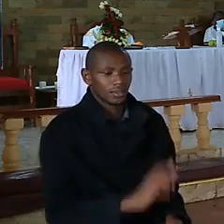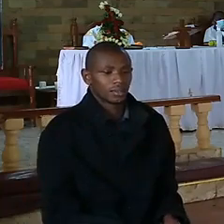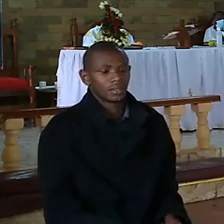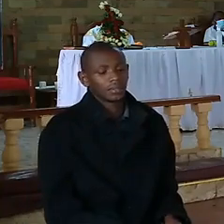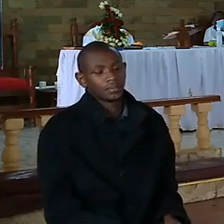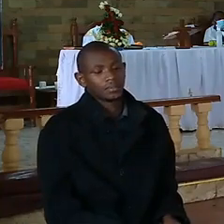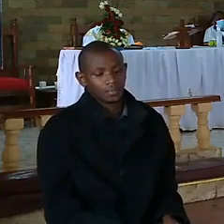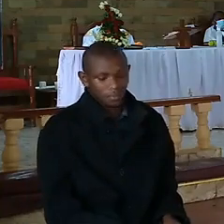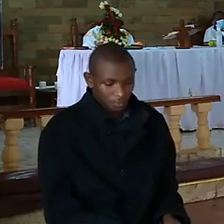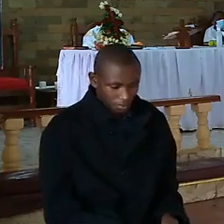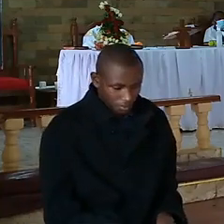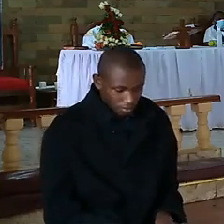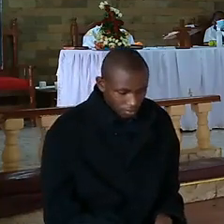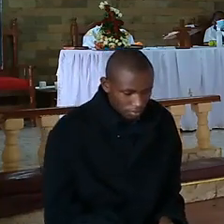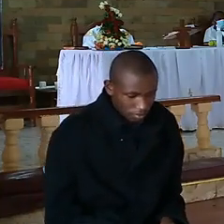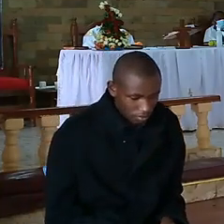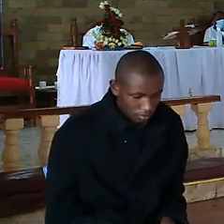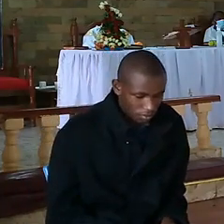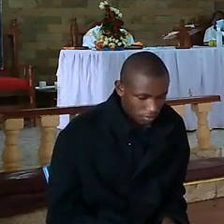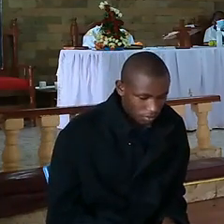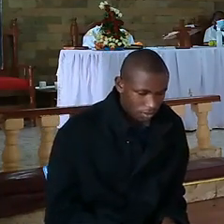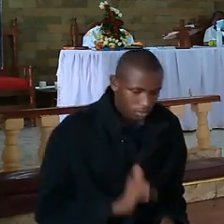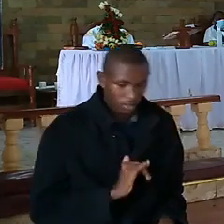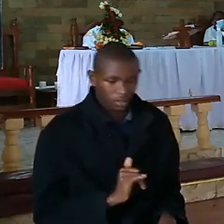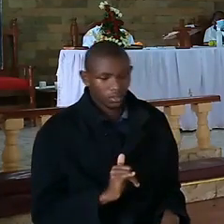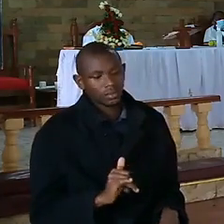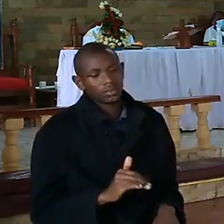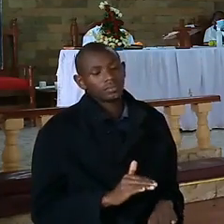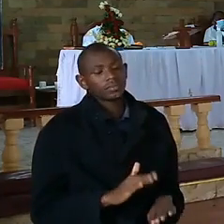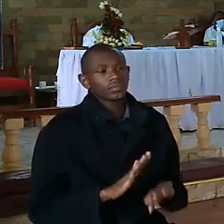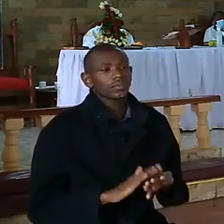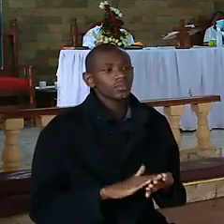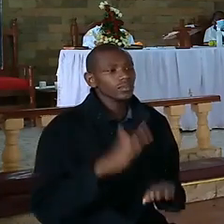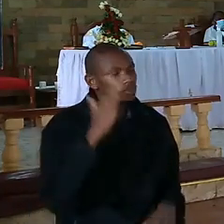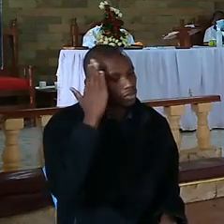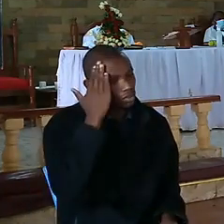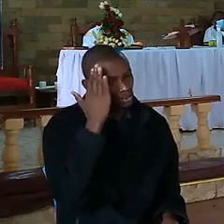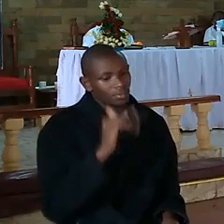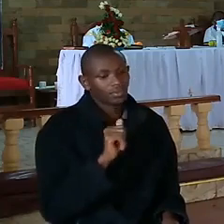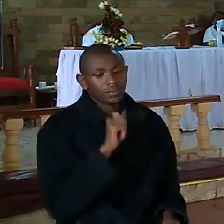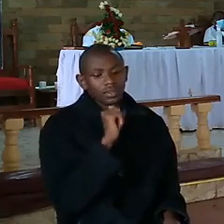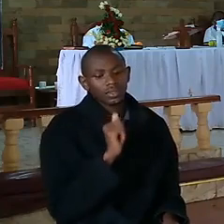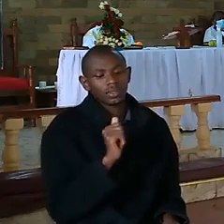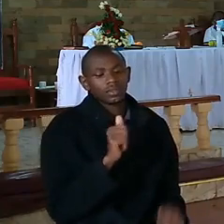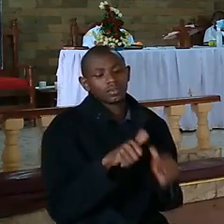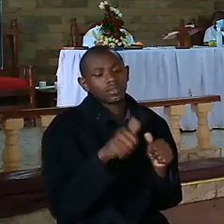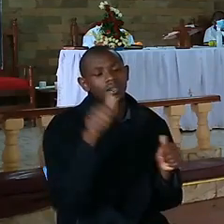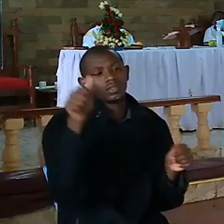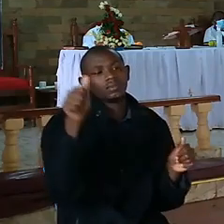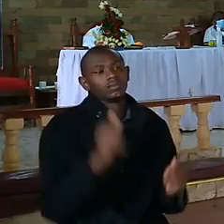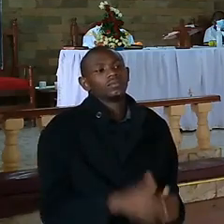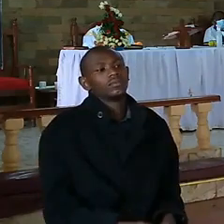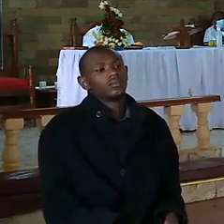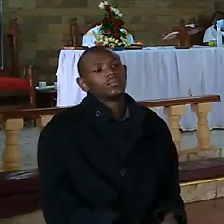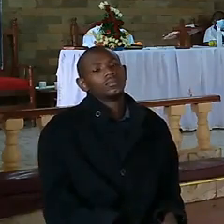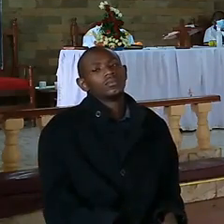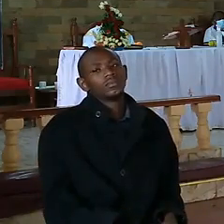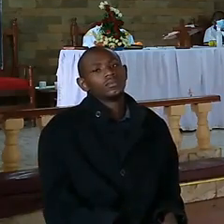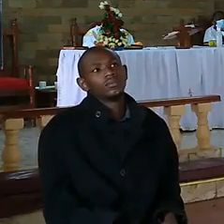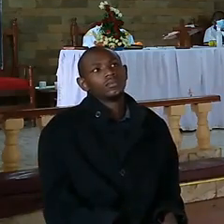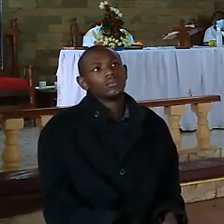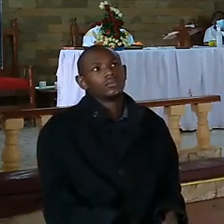nĩ maũndũ macio makũritũhagĩra nĩ wega kũmenya gũtirĩ hĩndĩ wĩ kũraihu atĩ Ngai ndangĩhota gũgũkinyĩra gũtirĩ hĩndĩ